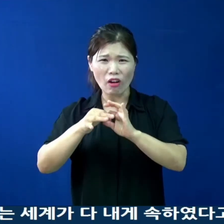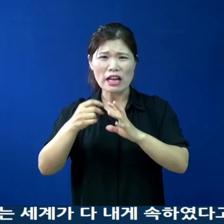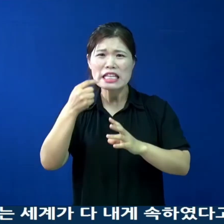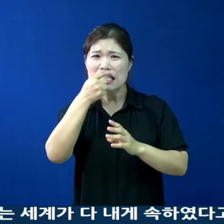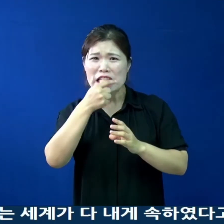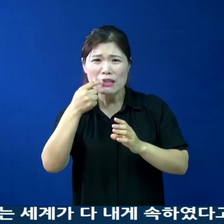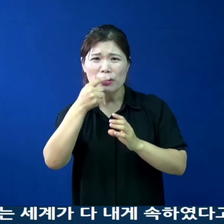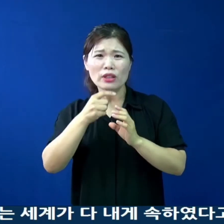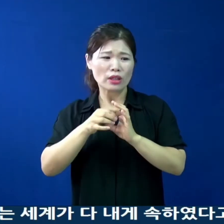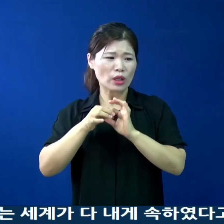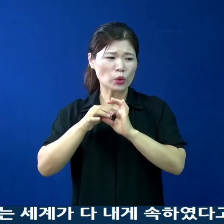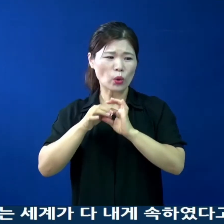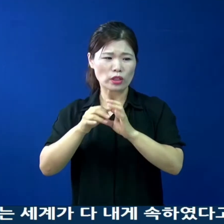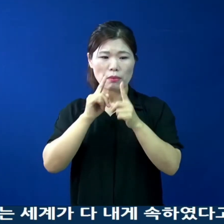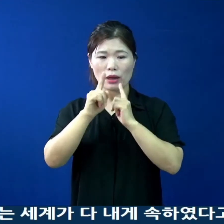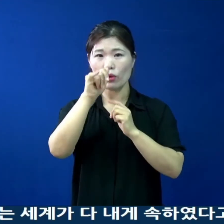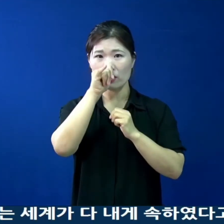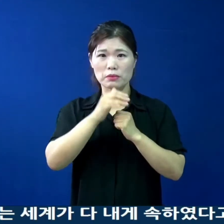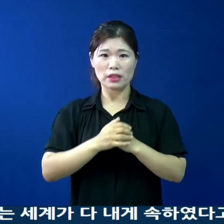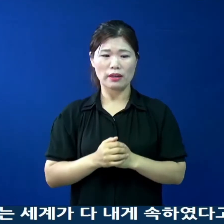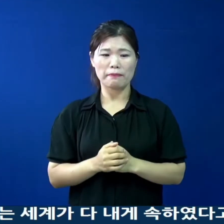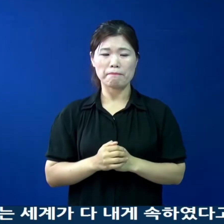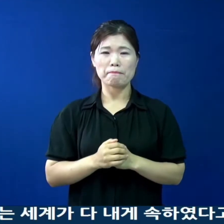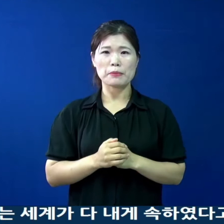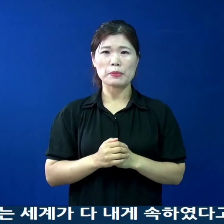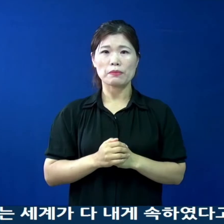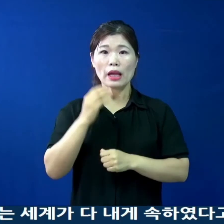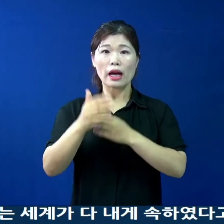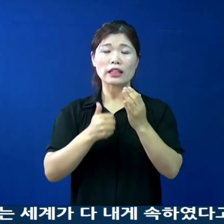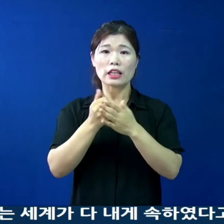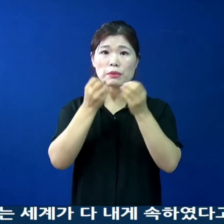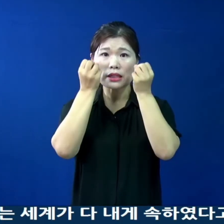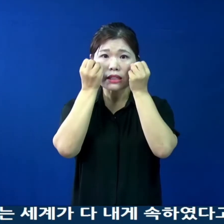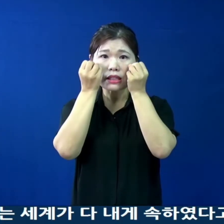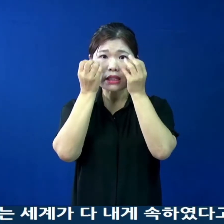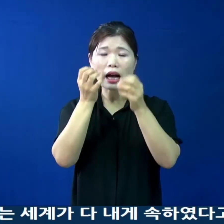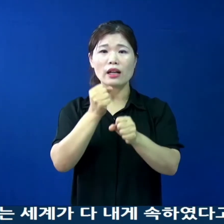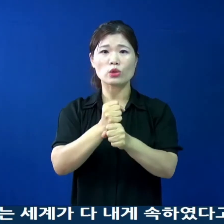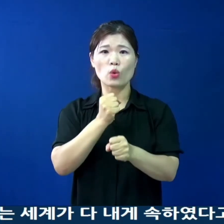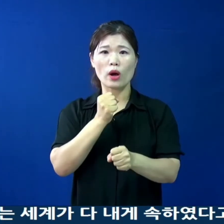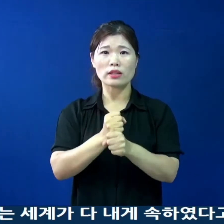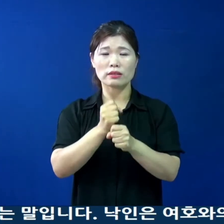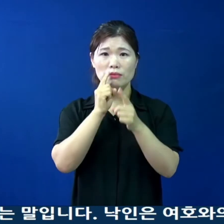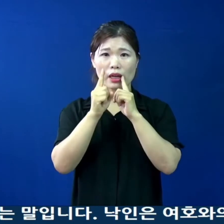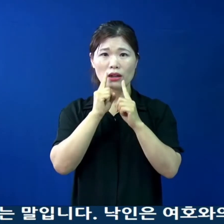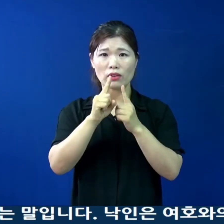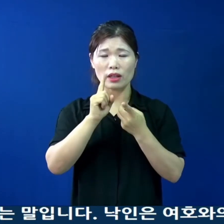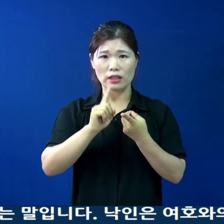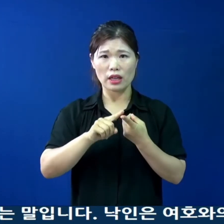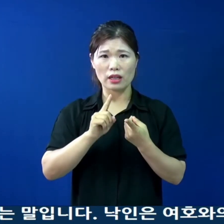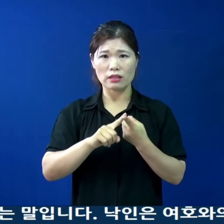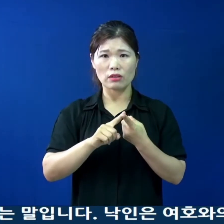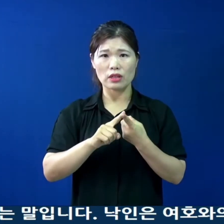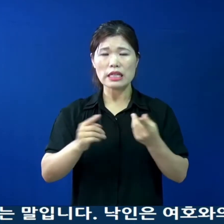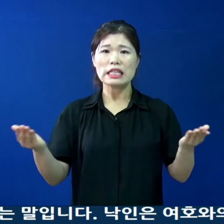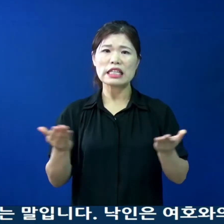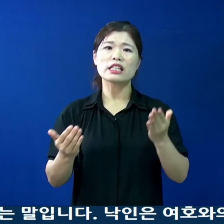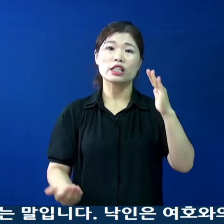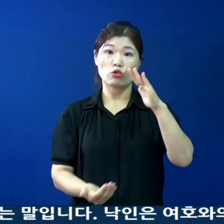통해서 말씀하시는 그 하나님은 창조하신 그 무엇이라도 사용하셔서 그 일을